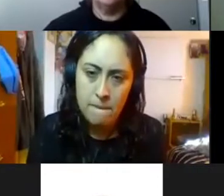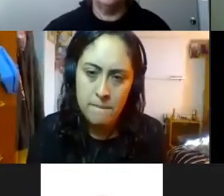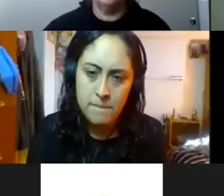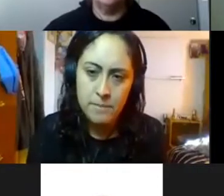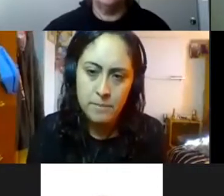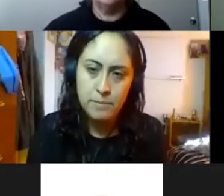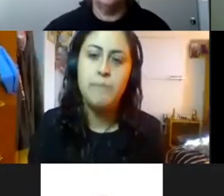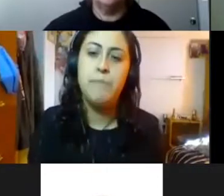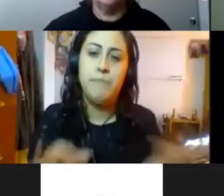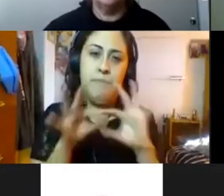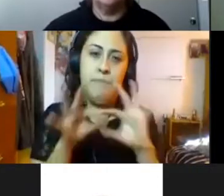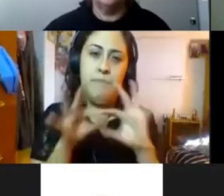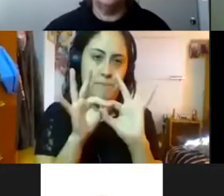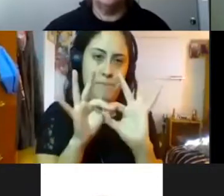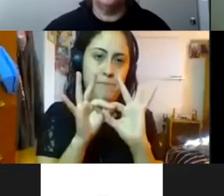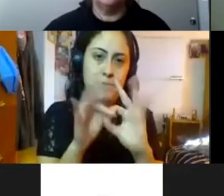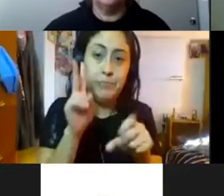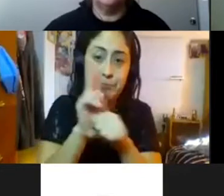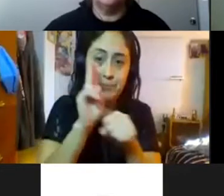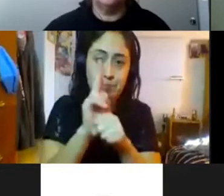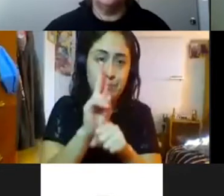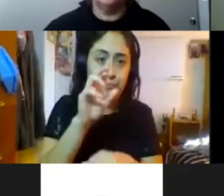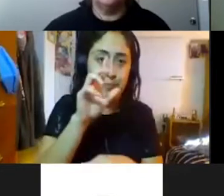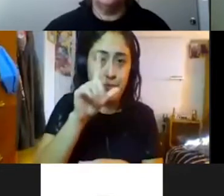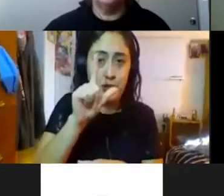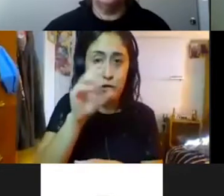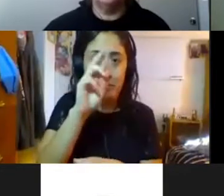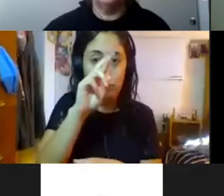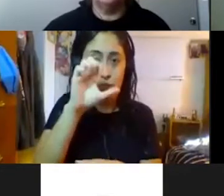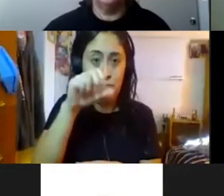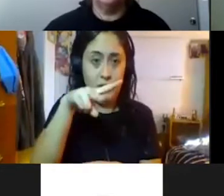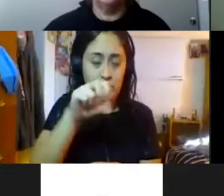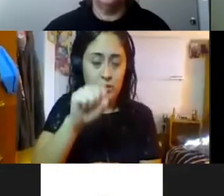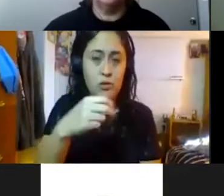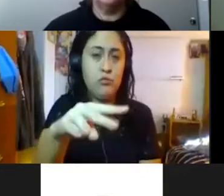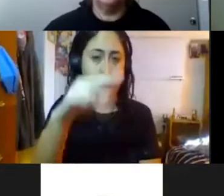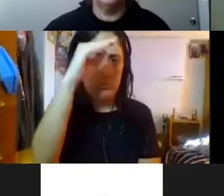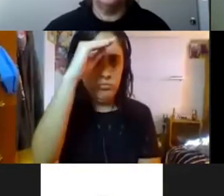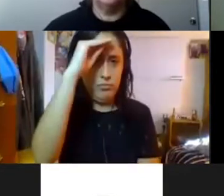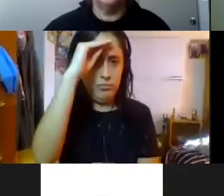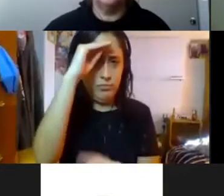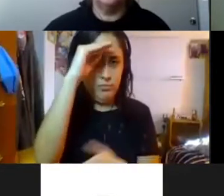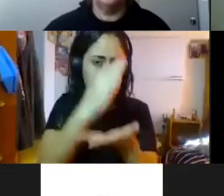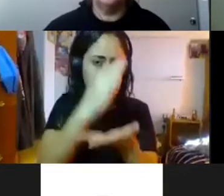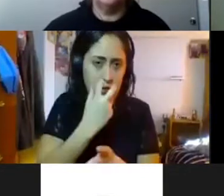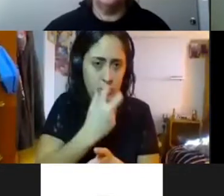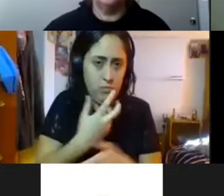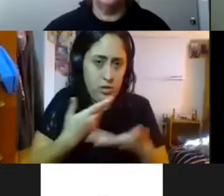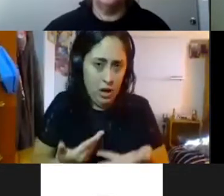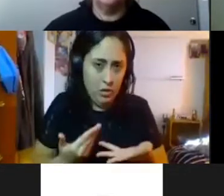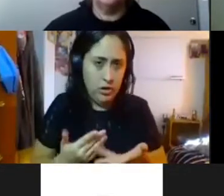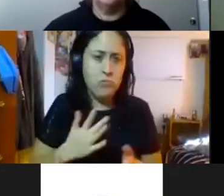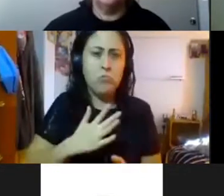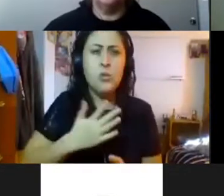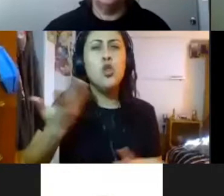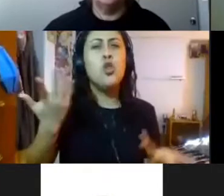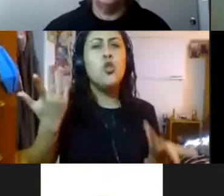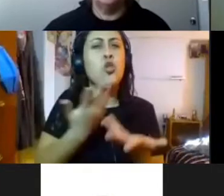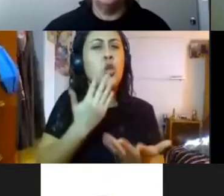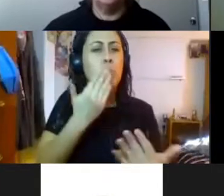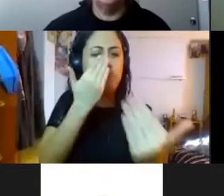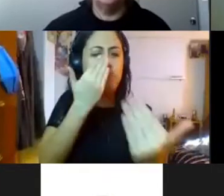Gracias. Lore, desde tu experiencia en la escuela de lenguaje actualmente, ¿cómo se enfrenta a esta situación?